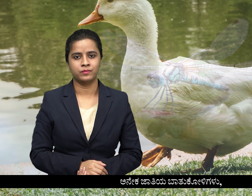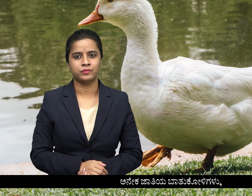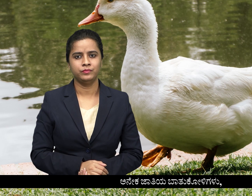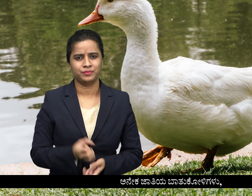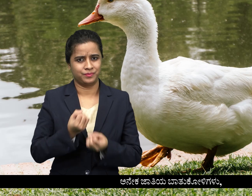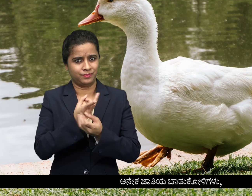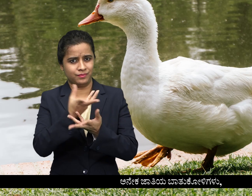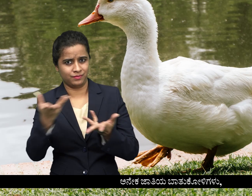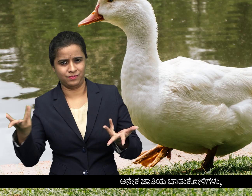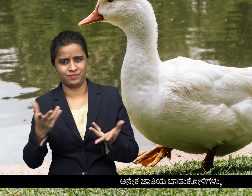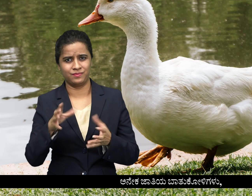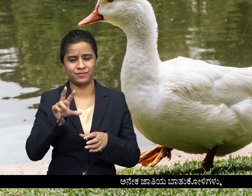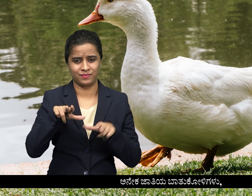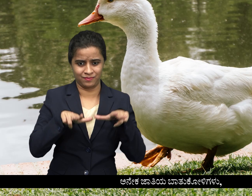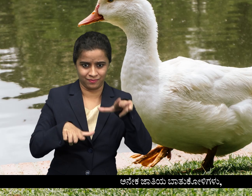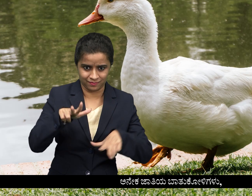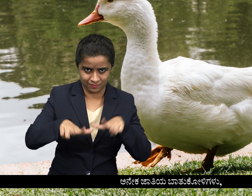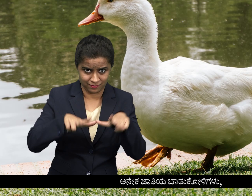ಅನೇಕ ಜಾತಿಯ ಬಾತುಕೋಳಿಗಳು,